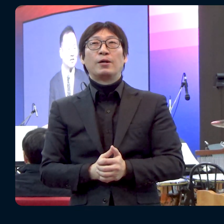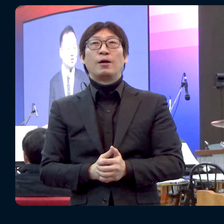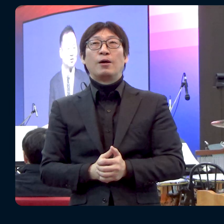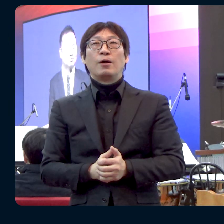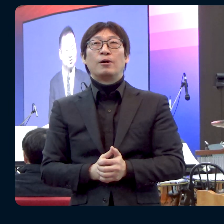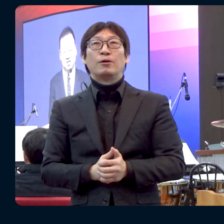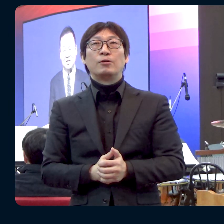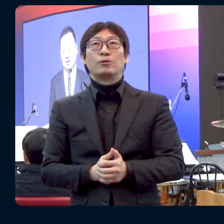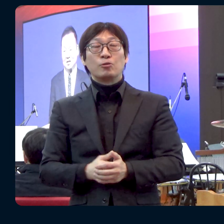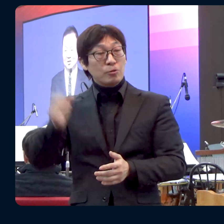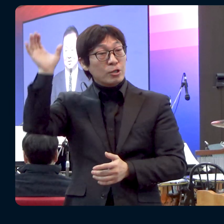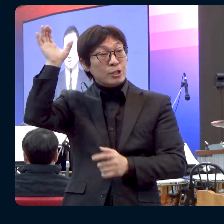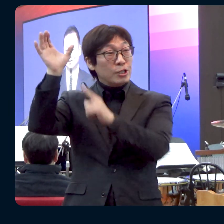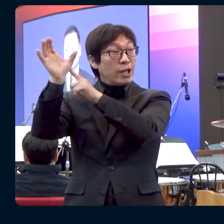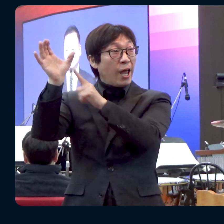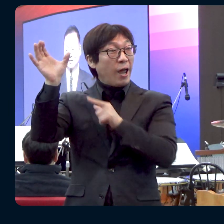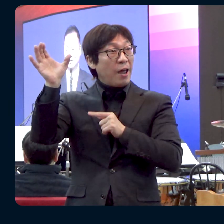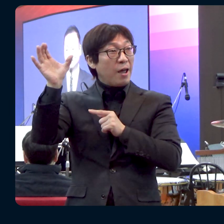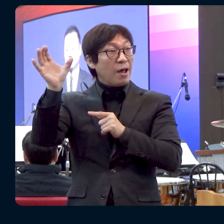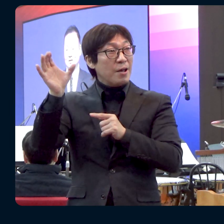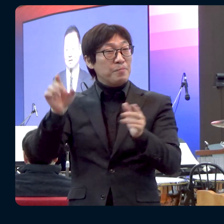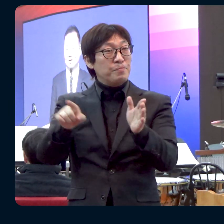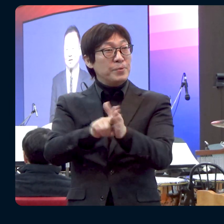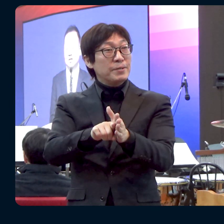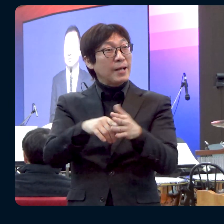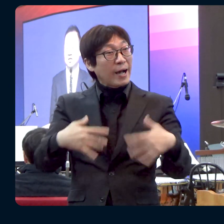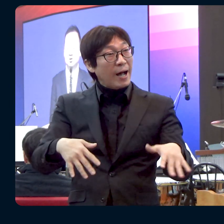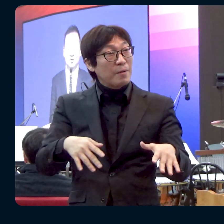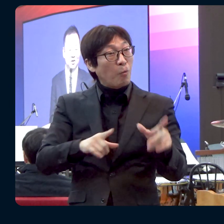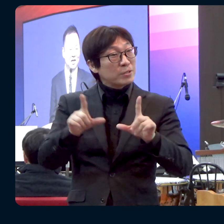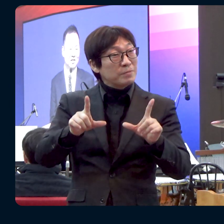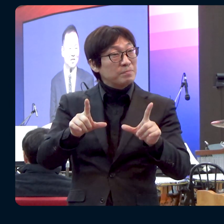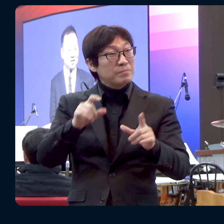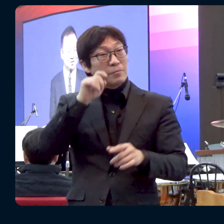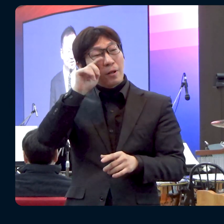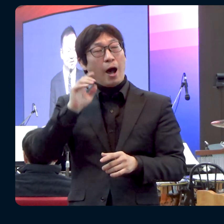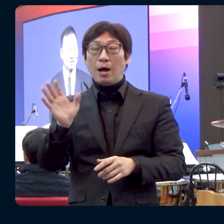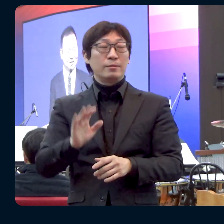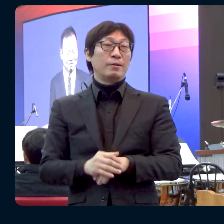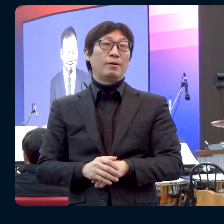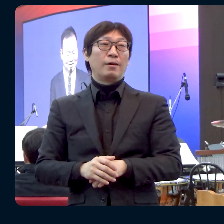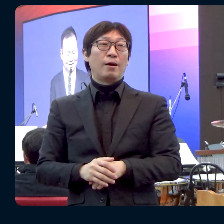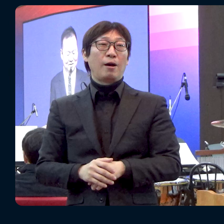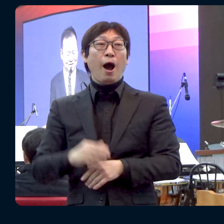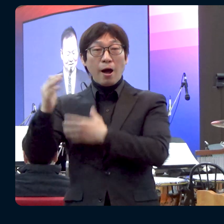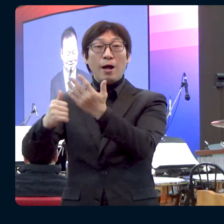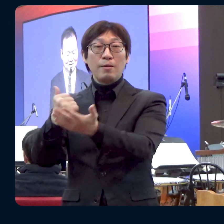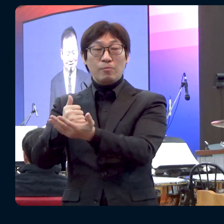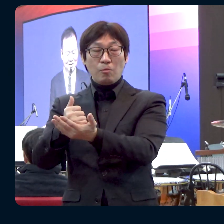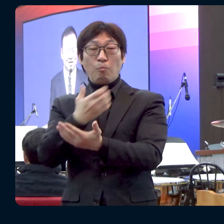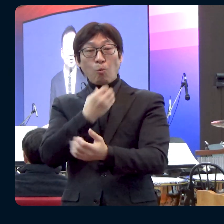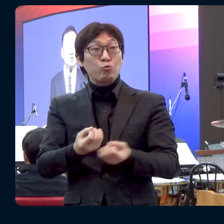그러면 그런 기대를 하는 것은 불신앙인가요? 하나님이 자주 그렇게 하시잖아요.